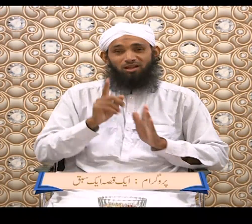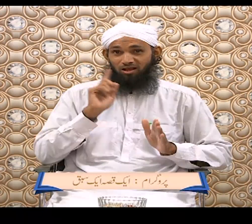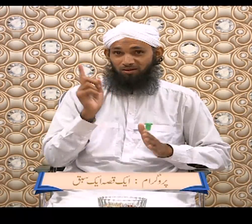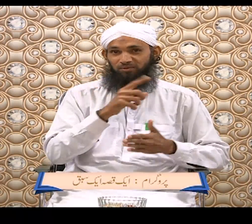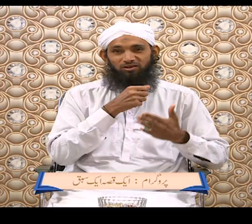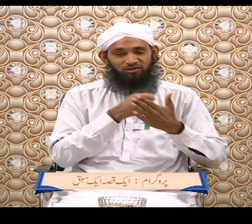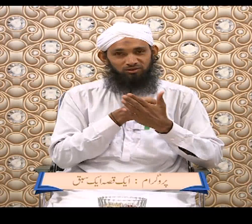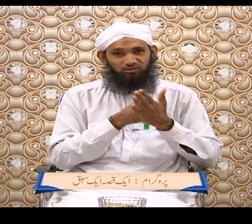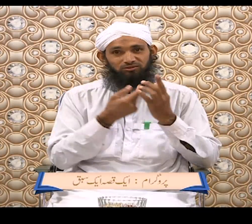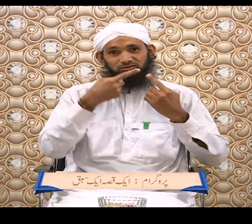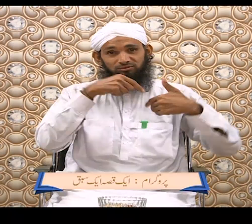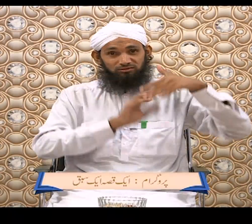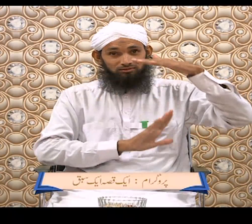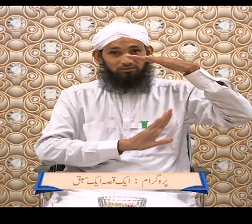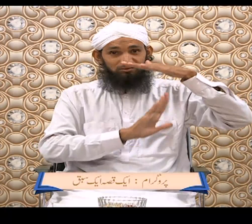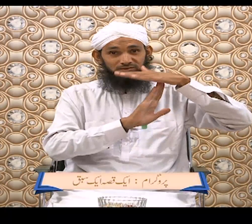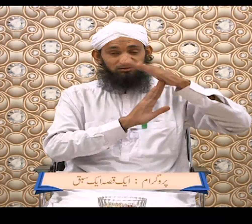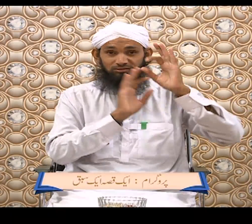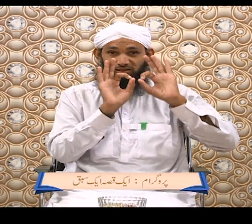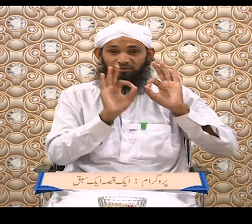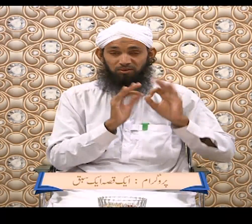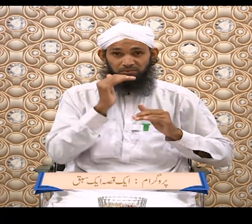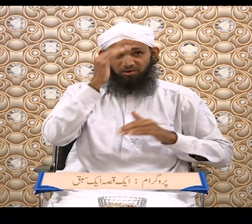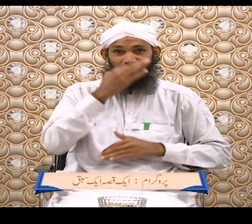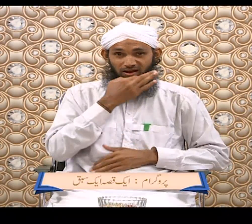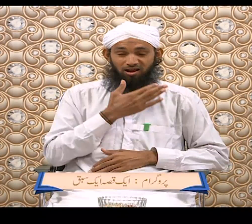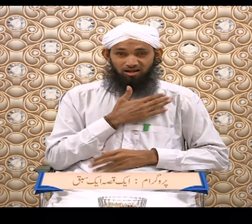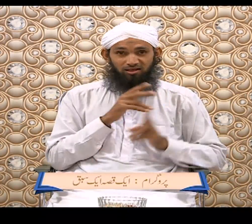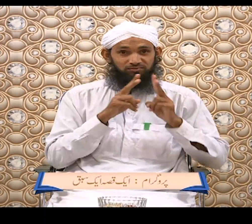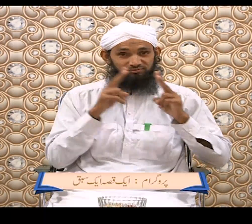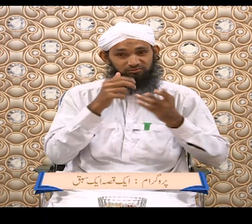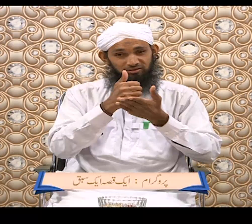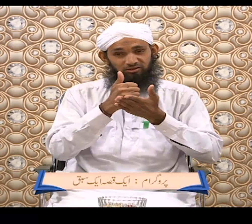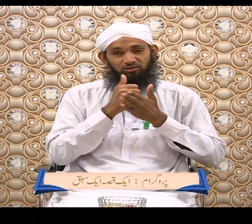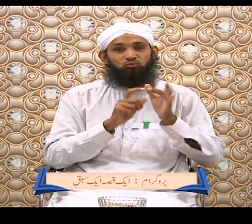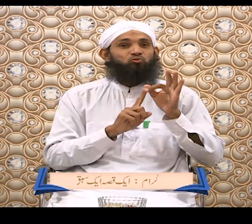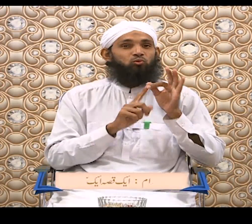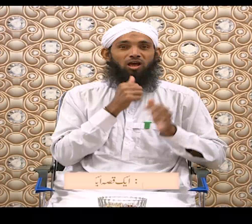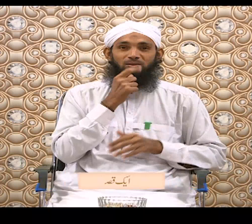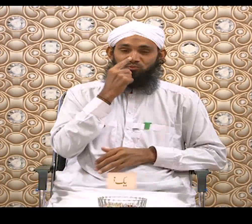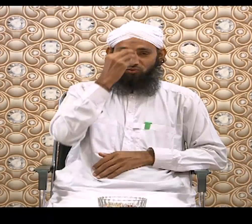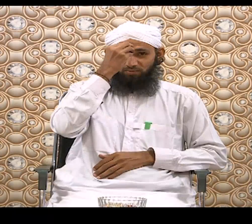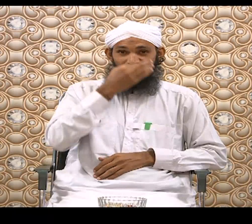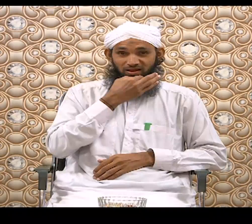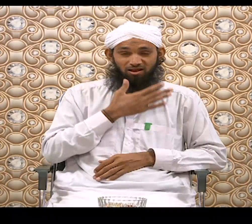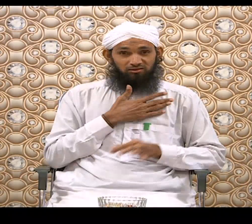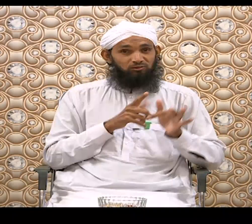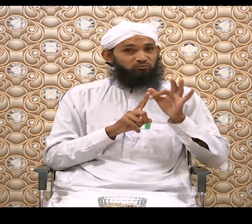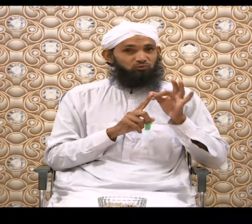اپنے بزرگوں کے عدب بھرے انداز کو اپناتے ہوئے والدین کا عدب و احترام کرنا چاہیے کہ ماں باپ کی عزت